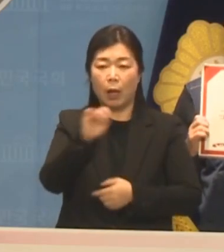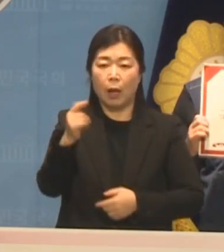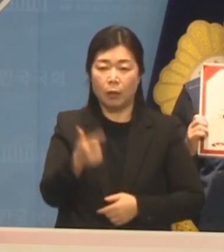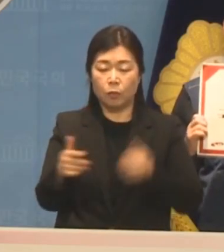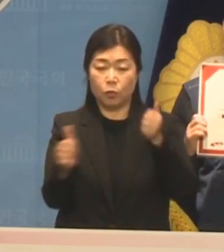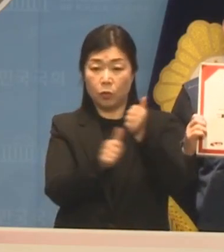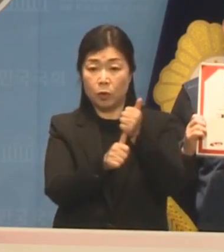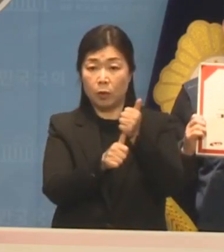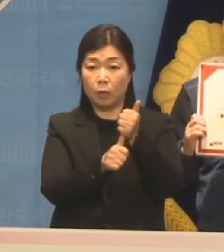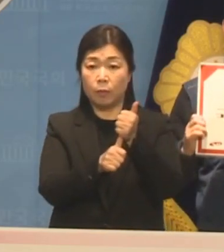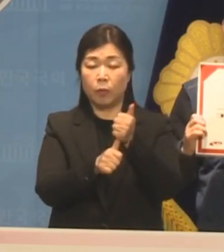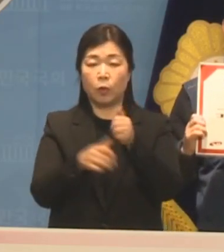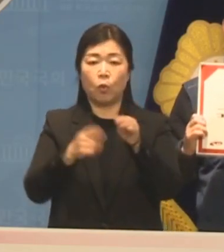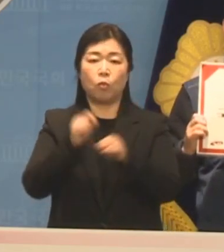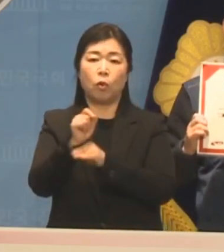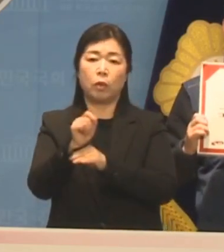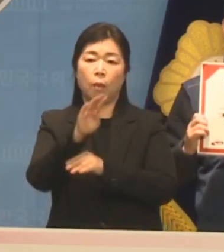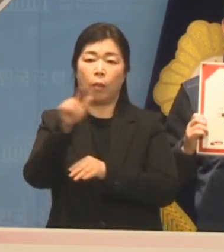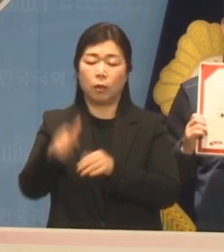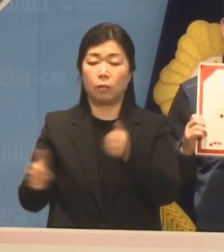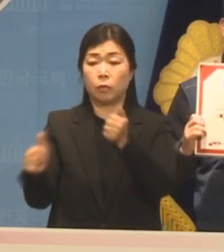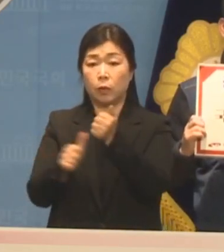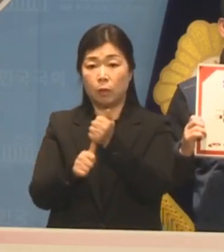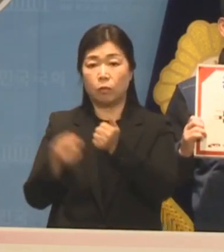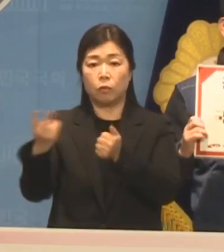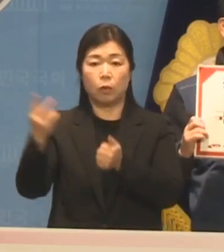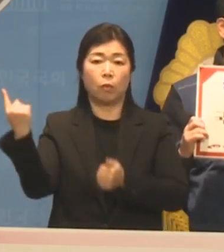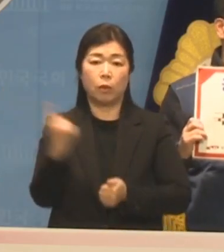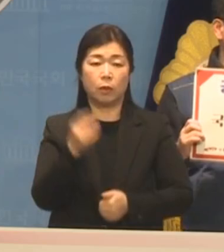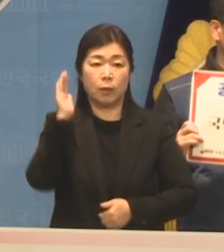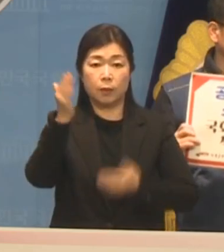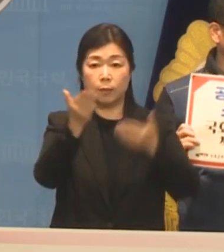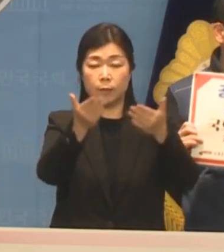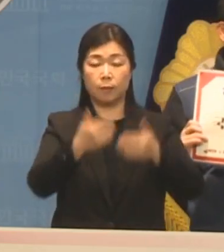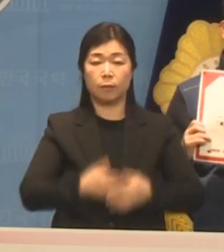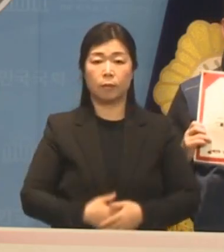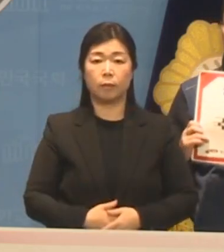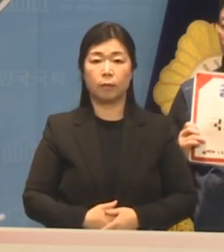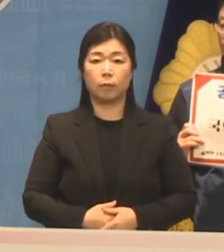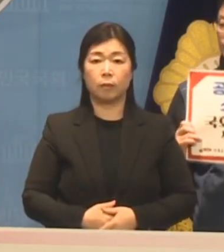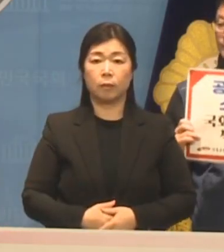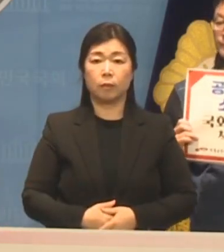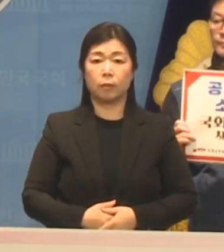수석 부위원장님과 공무원 노조 박중배 수석 부위원장님께서 해주시겠습니다.